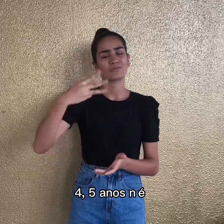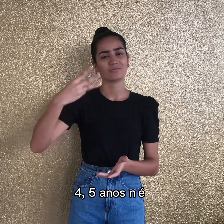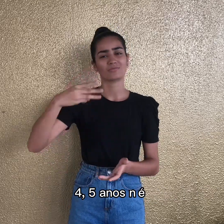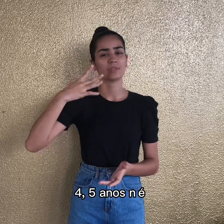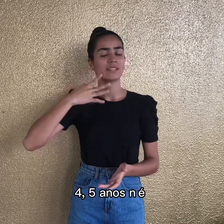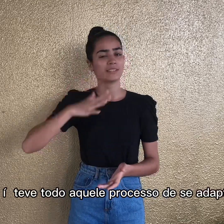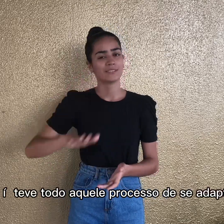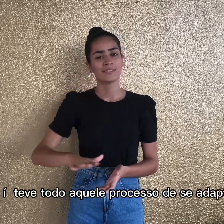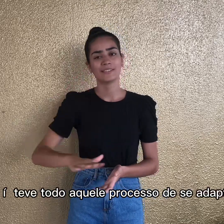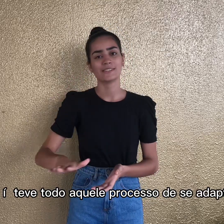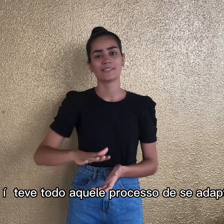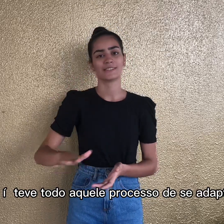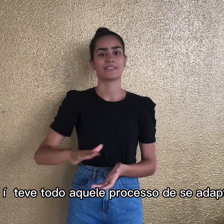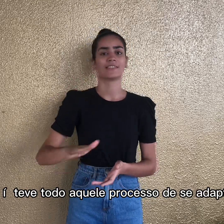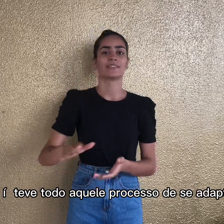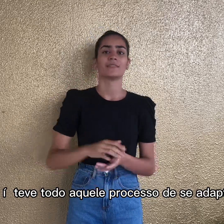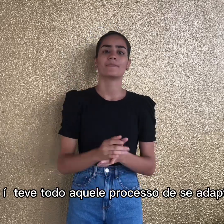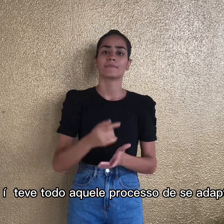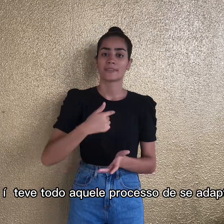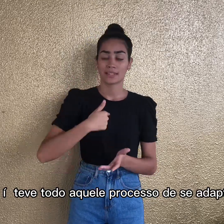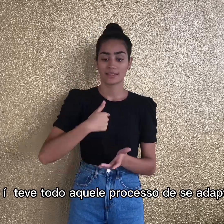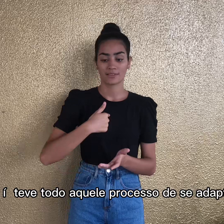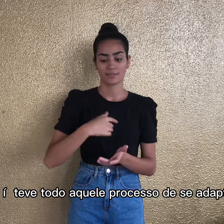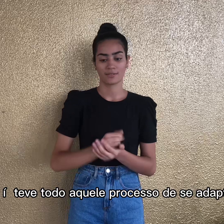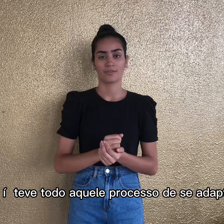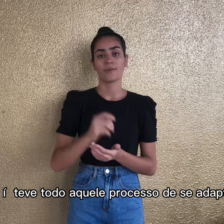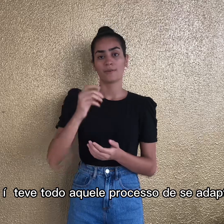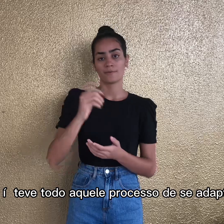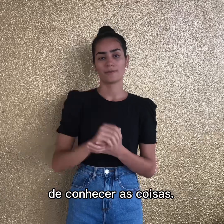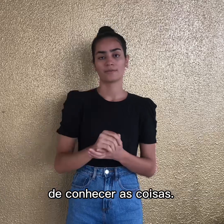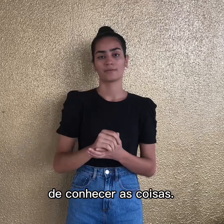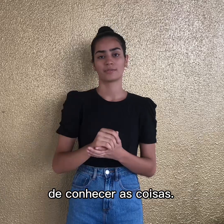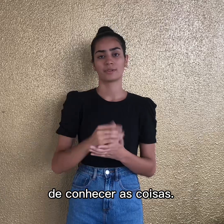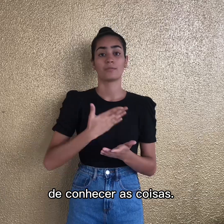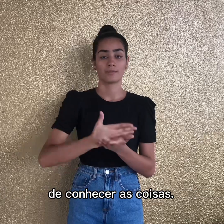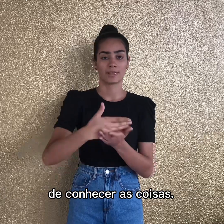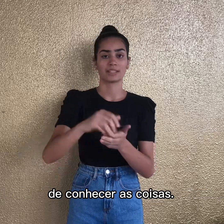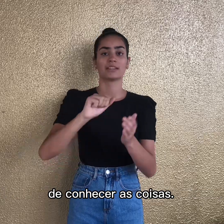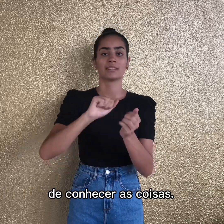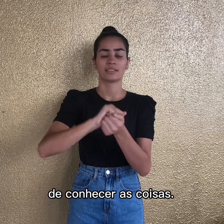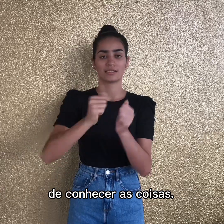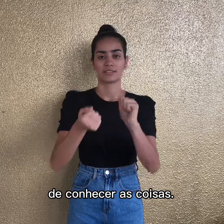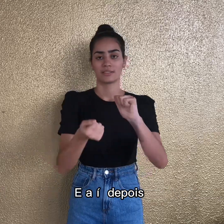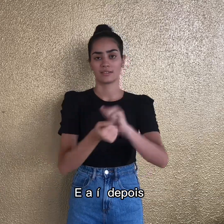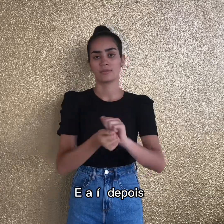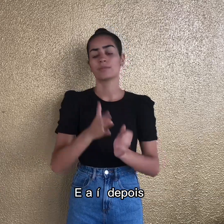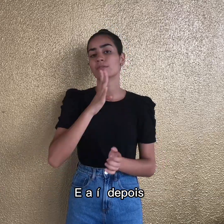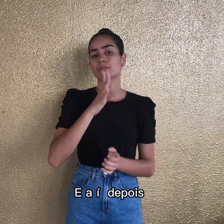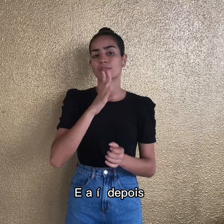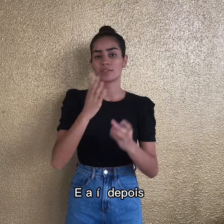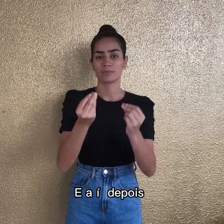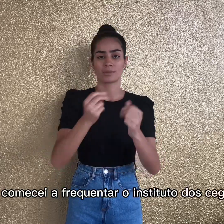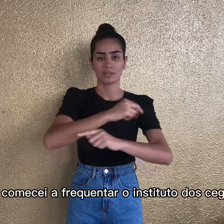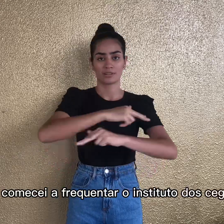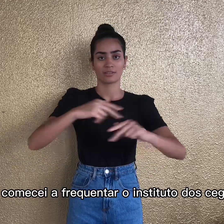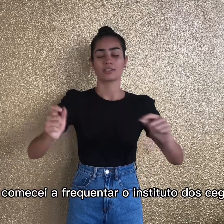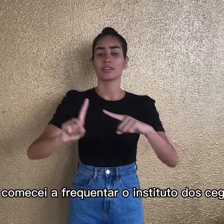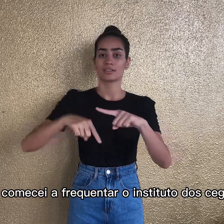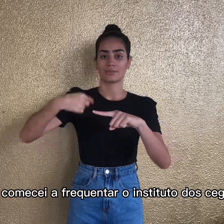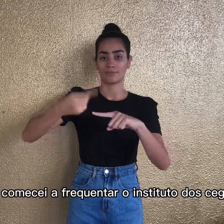anos, né? E aí teve todo aquele processo de se adaptar, de conhecer as coisas. E aí depois eu comecei a